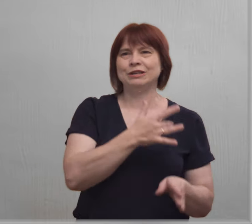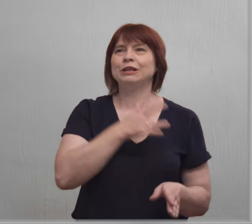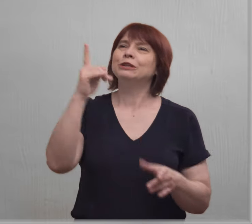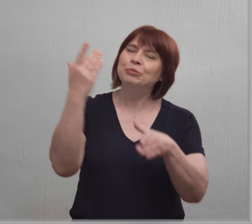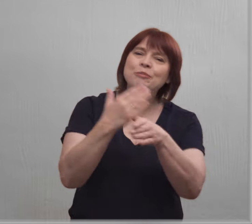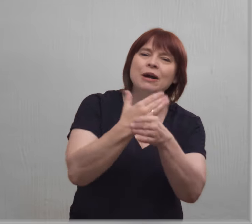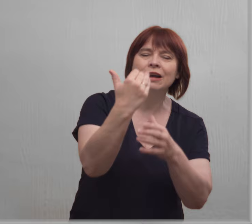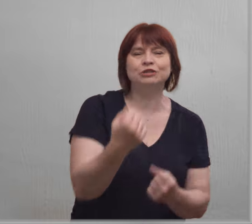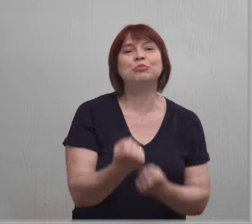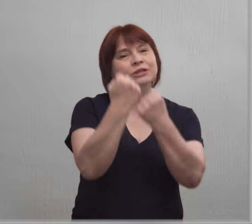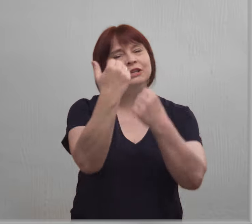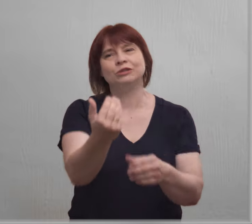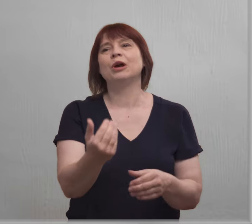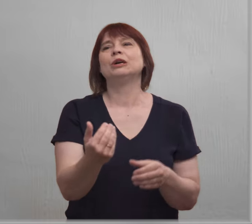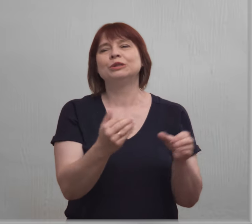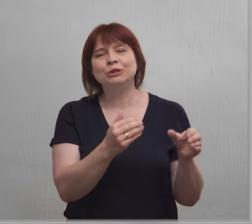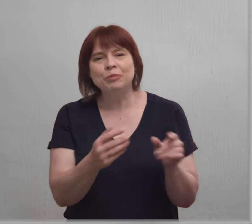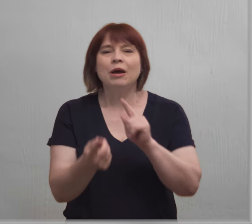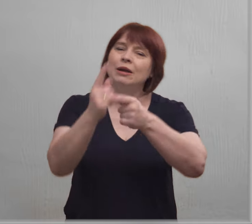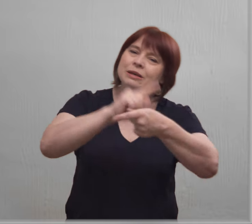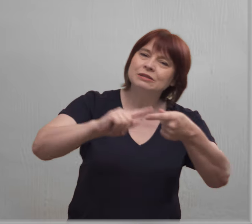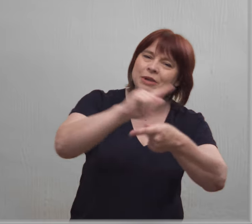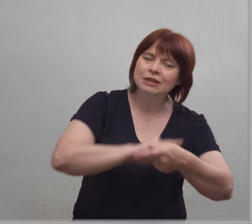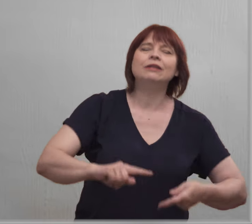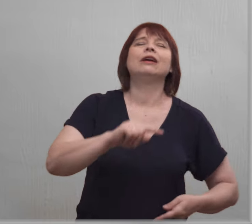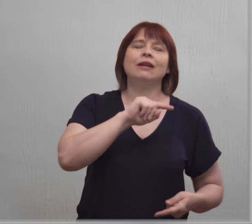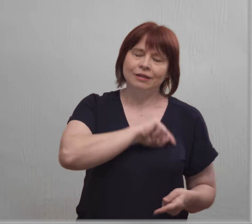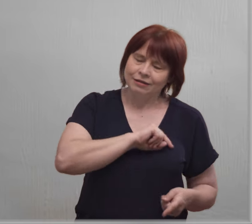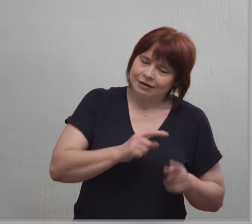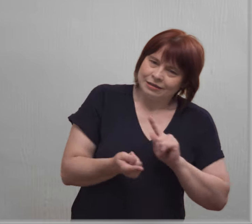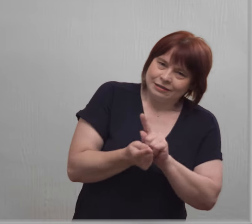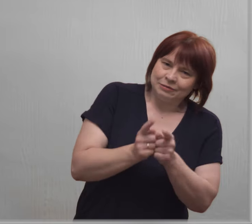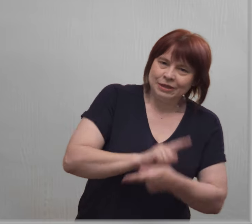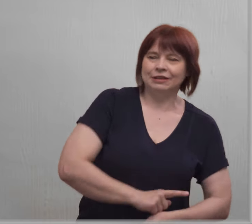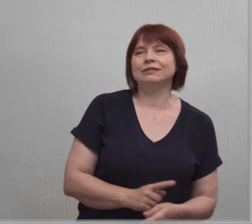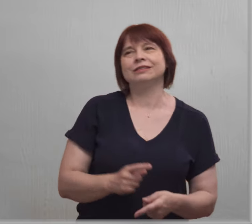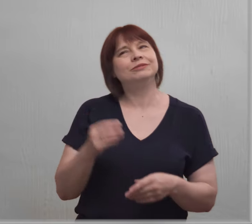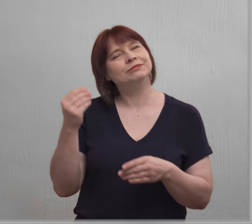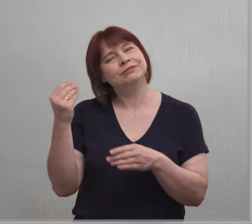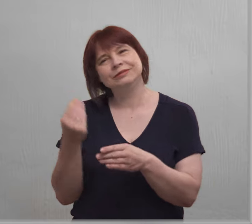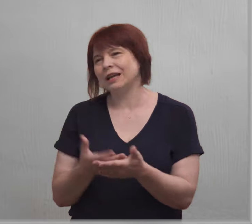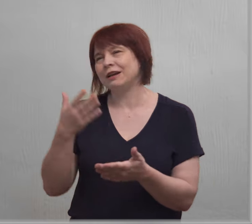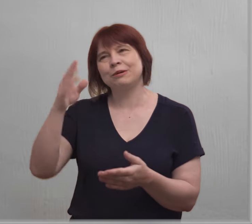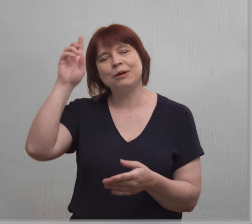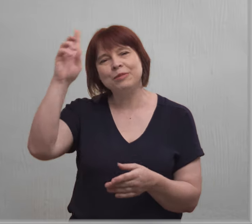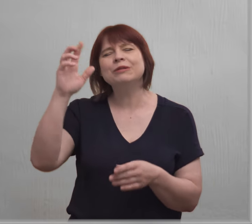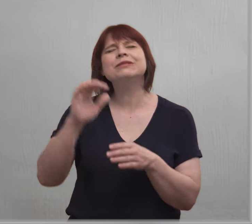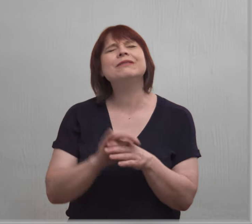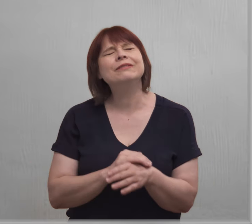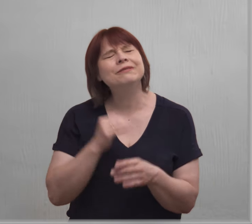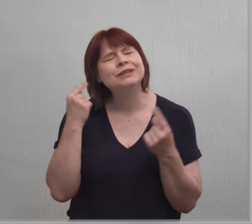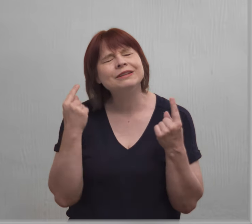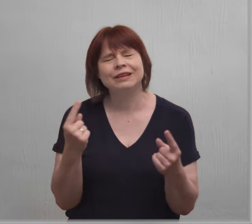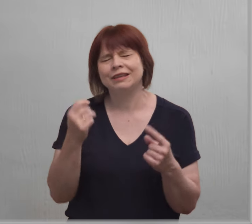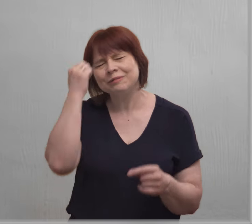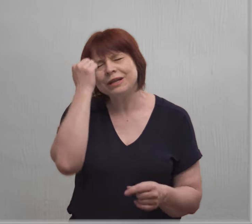кто находится в каком-то либо процессе, о котором сегодня Ты побудил меня говорить. Дорогой Бог, Тебе доверяю все, и за все, великий Бог, благодарю